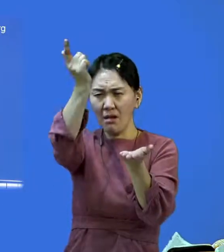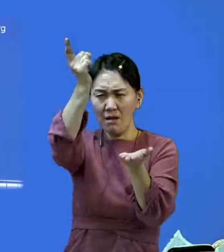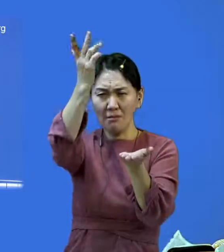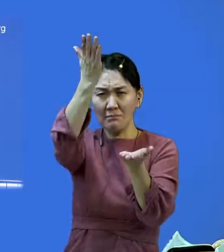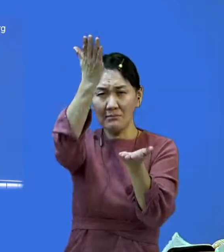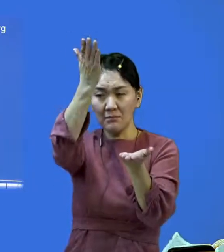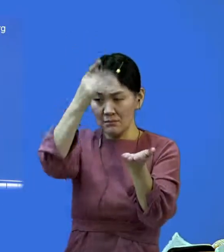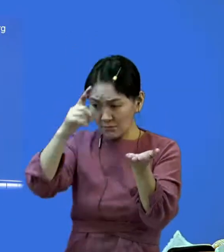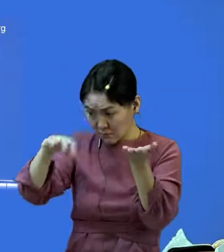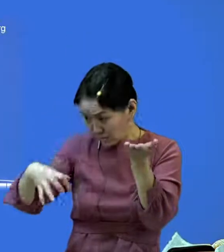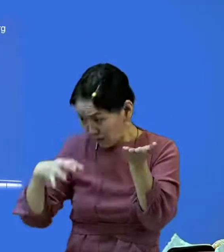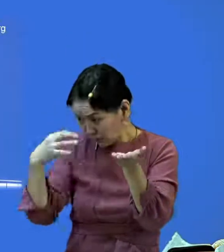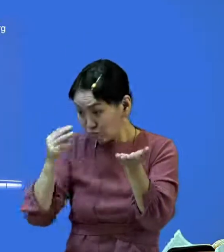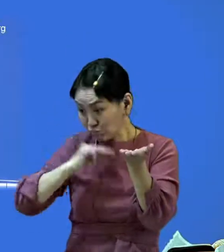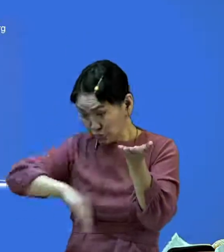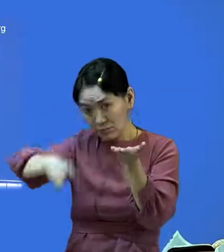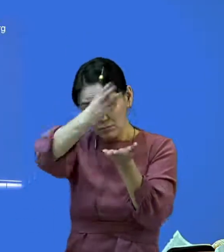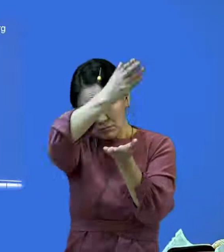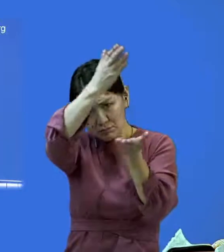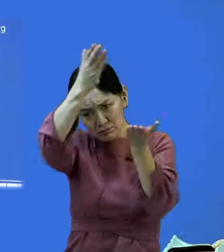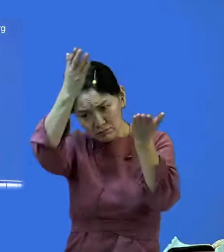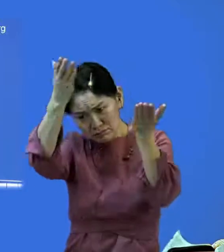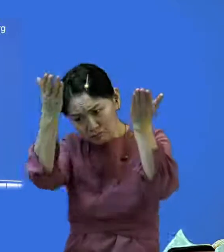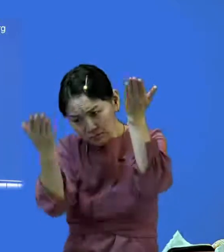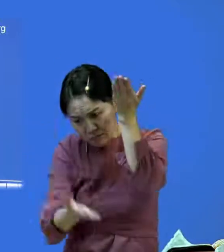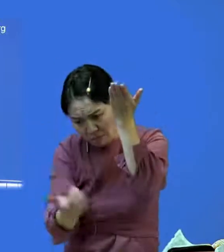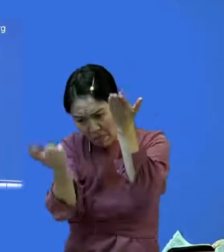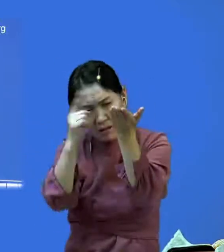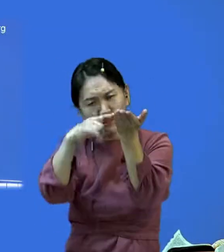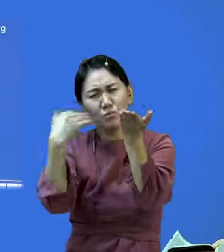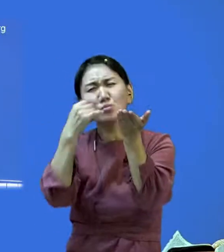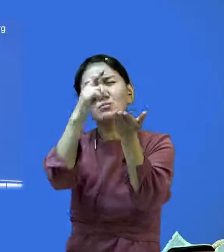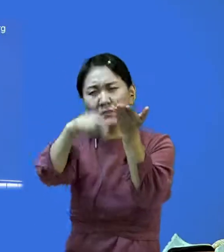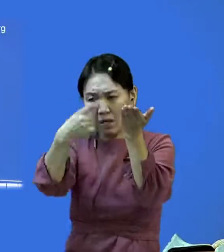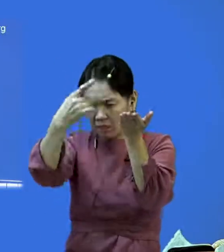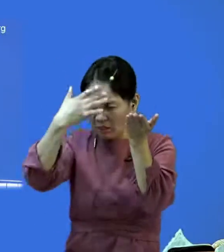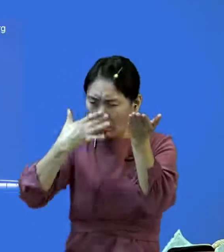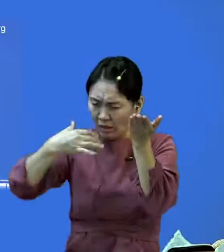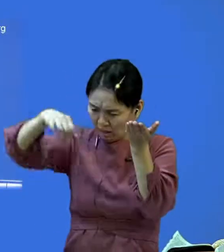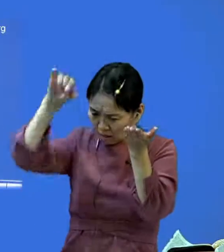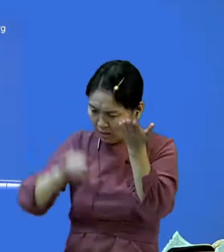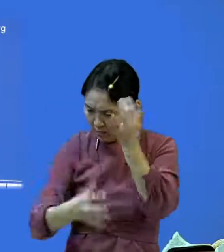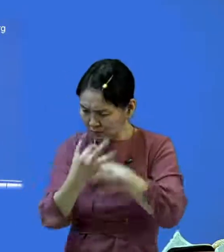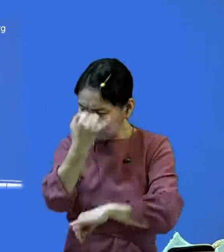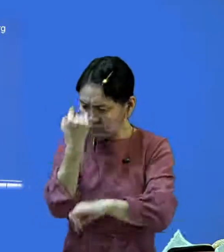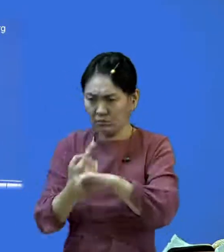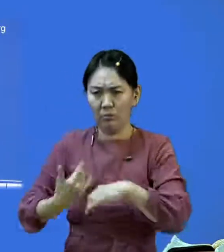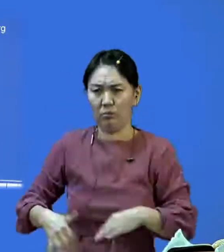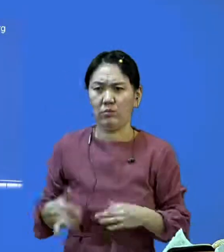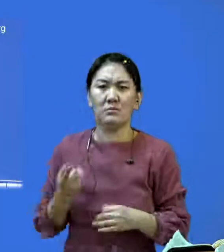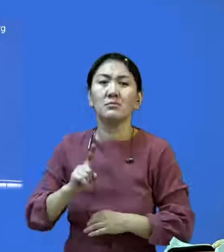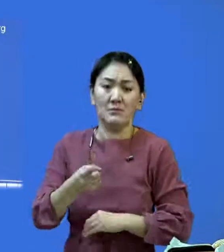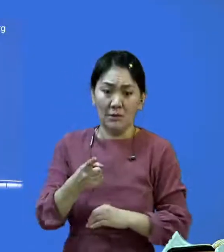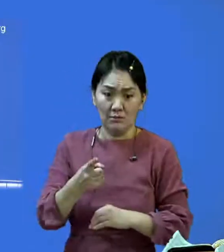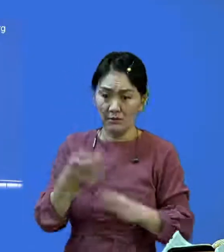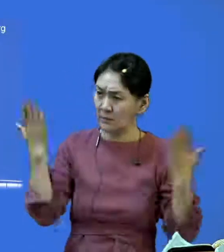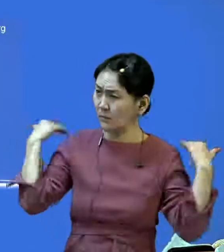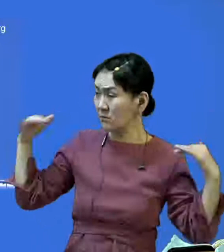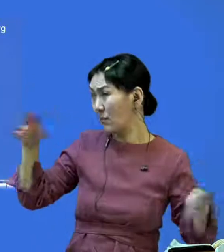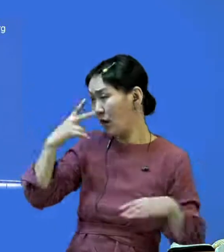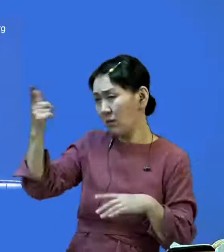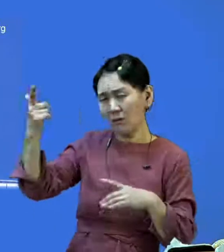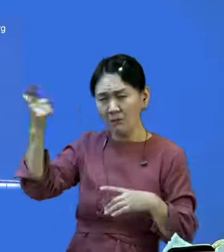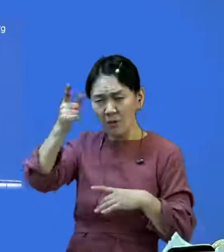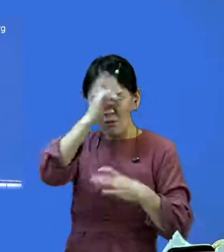Бид өхөн Тэнгэр элчгээд бодох юм бол үнэхээр нүсэр агуу юм. Тийм оршихуу гэж бодож байгаа юм. Үндэ тийм бурхны дараагаар орох тийм